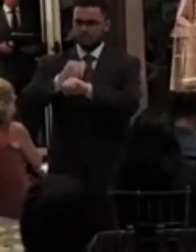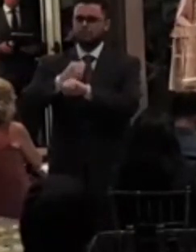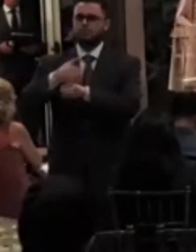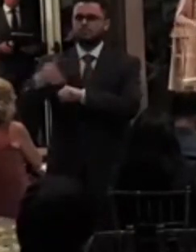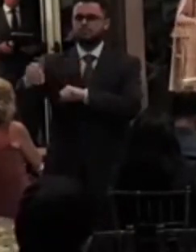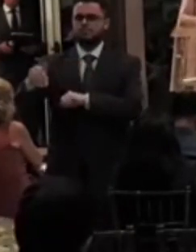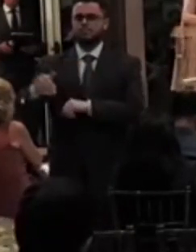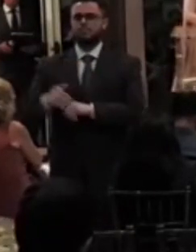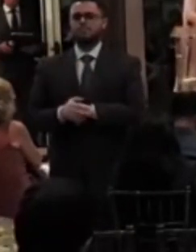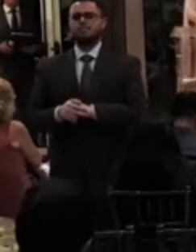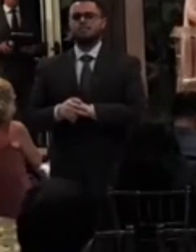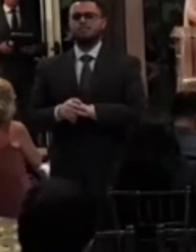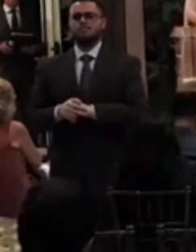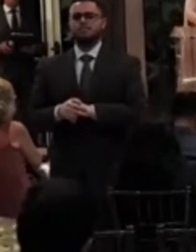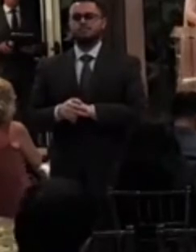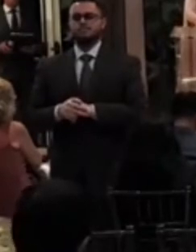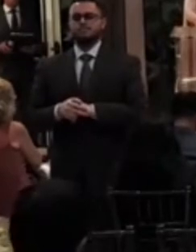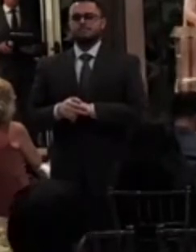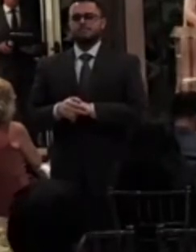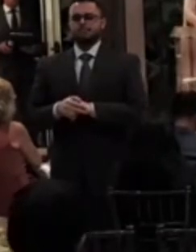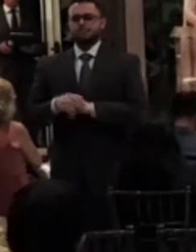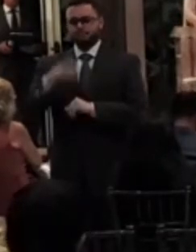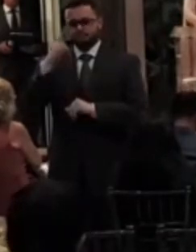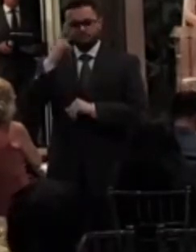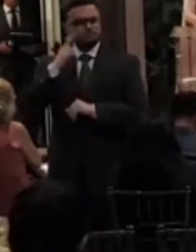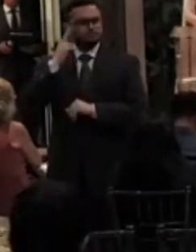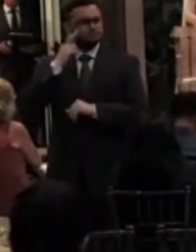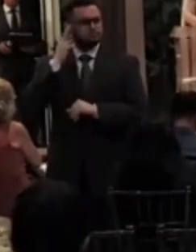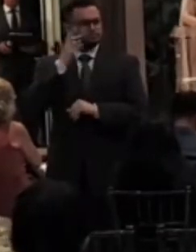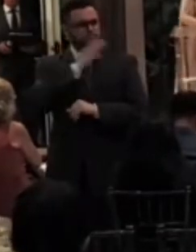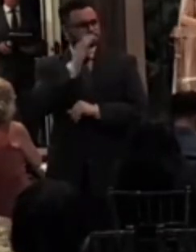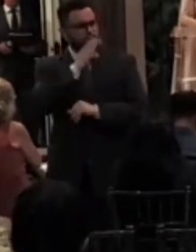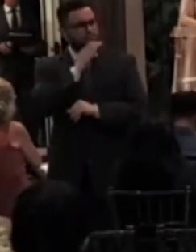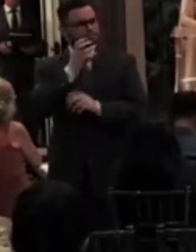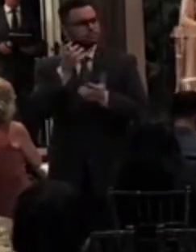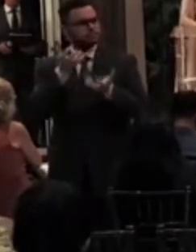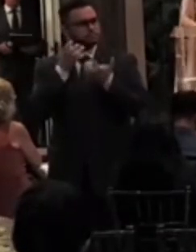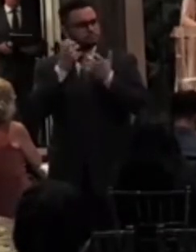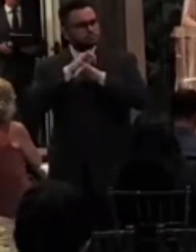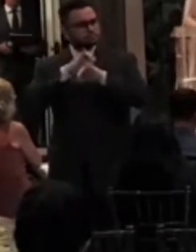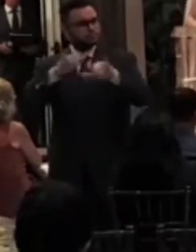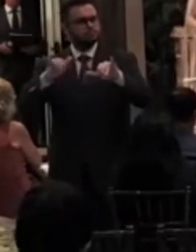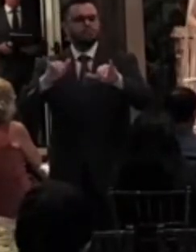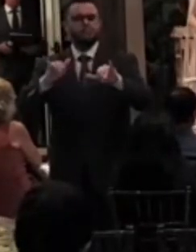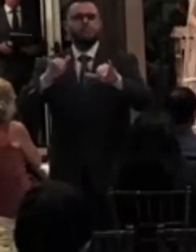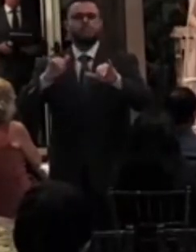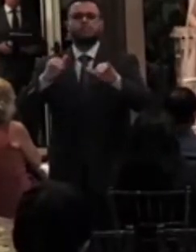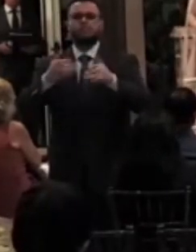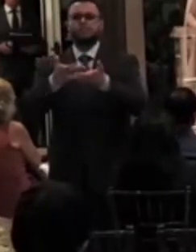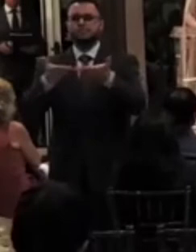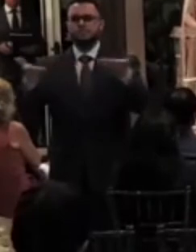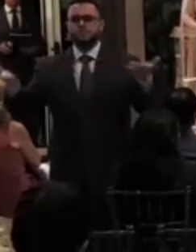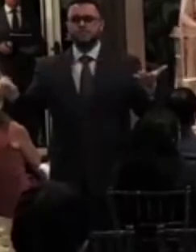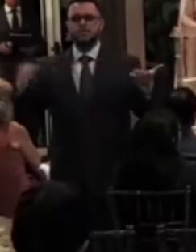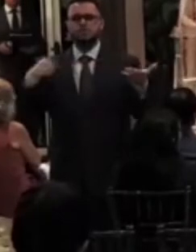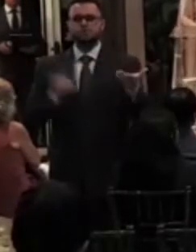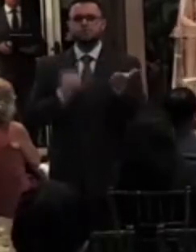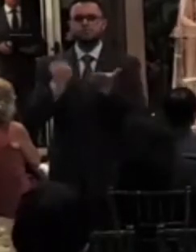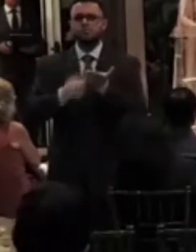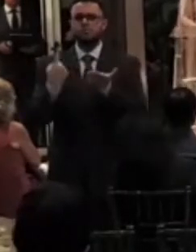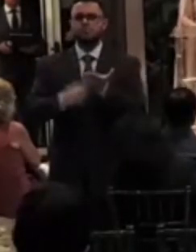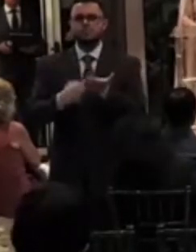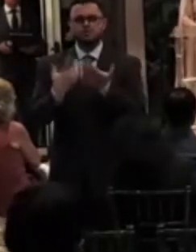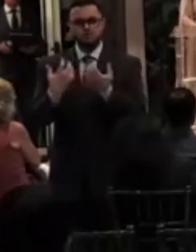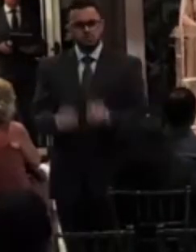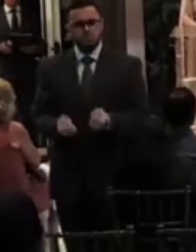3 anos. Essa breve reflexão é também uma reafirmação pública dos compromissos que assumimos com